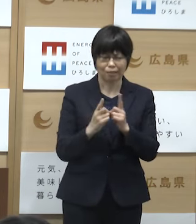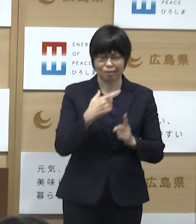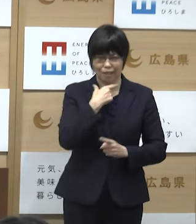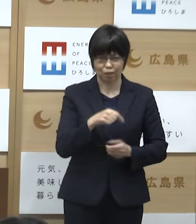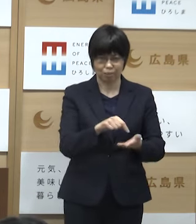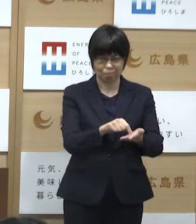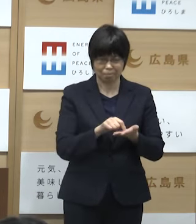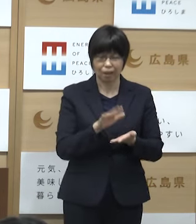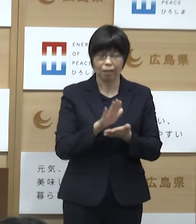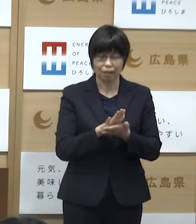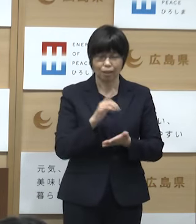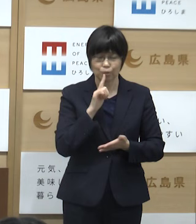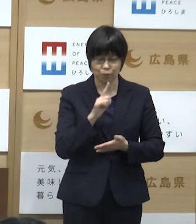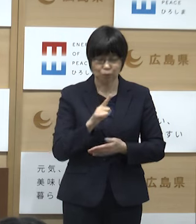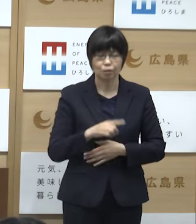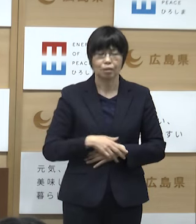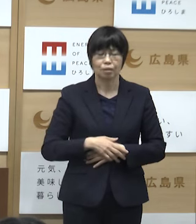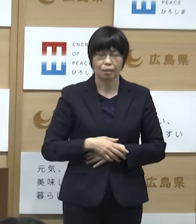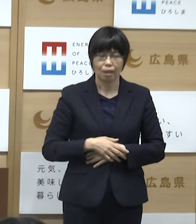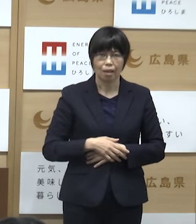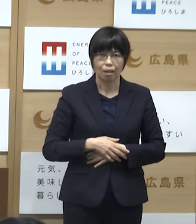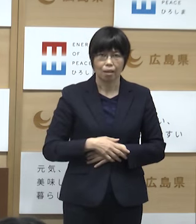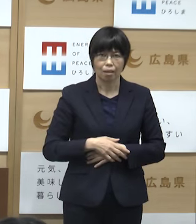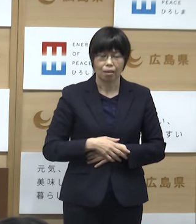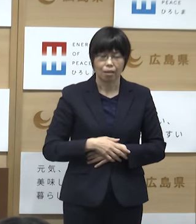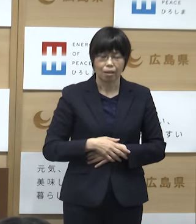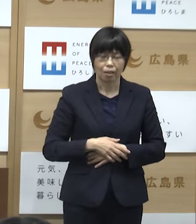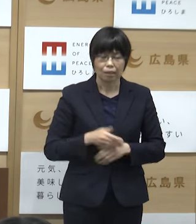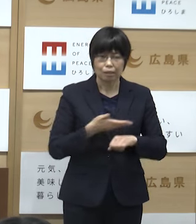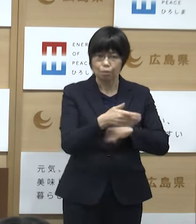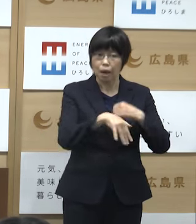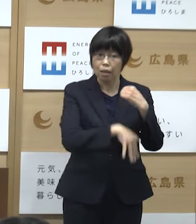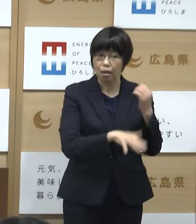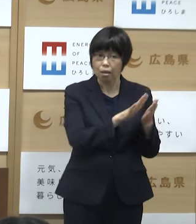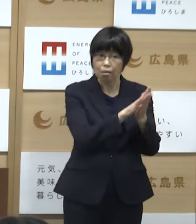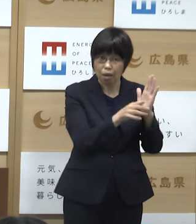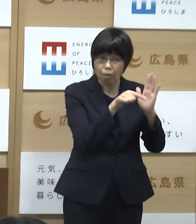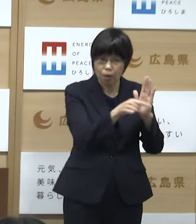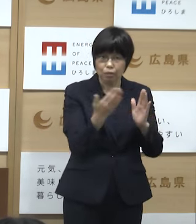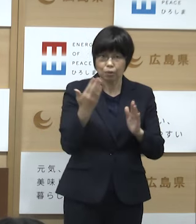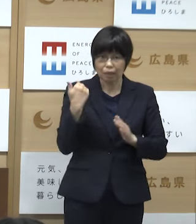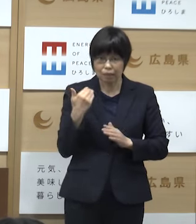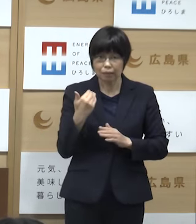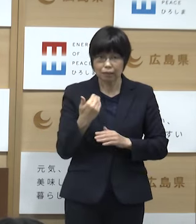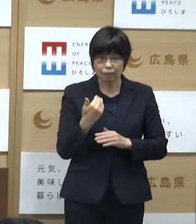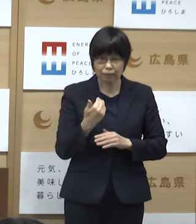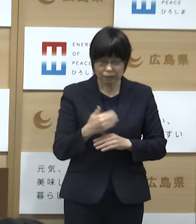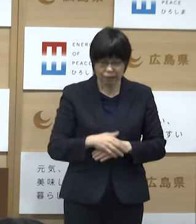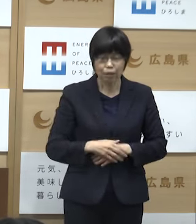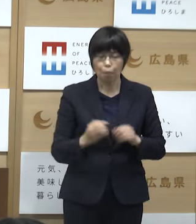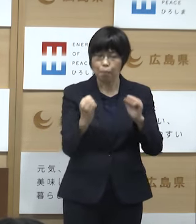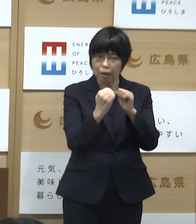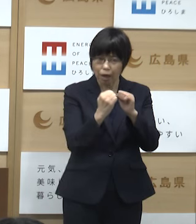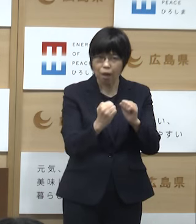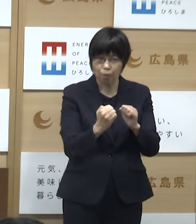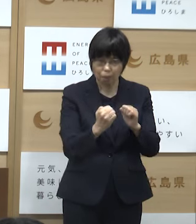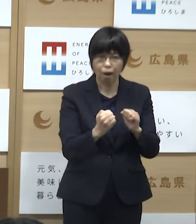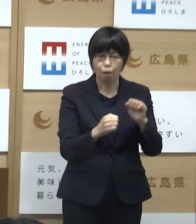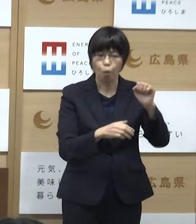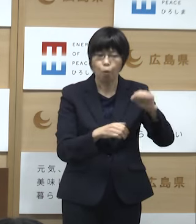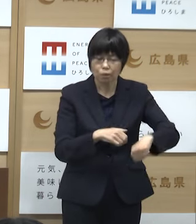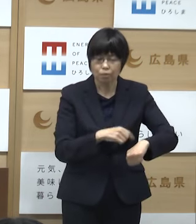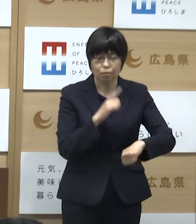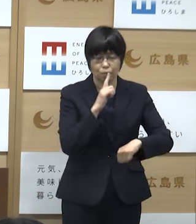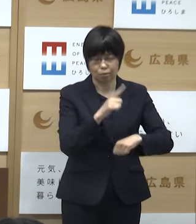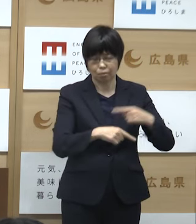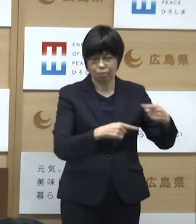ども説明を聞いた上で、踏まえた上で考えるということなんですけれども、島根県さんの方はもうすでに面会一応応じる意向だという報道もなされていると